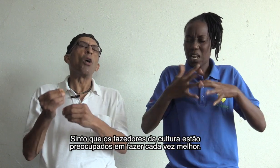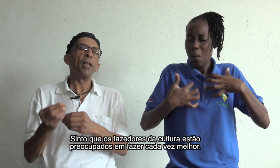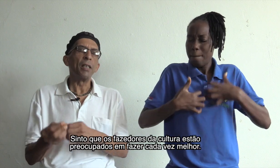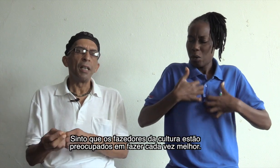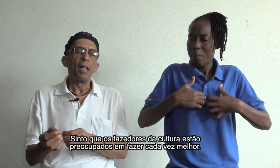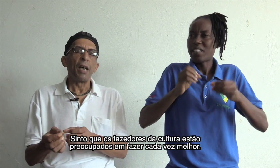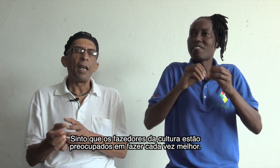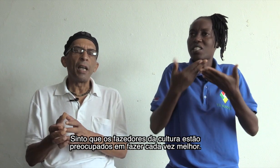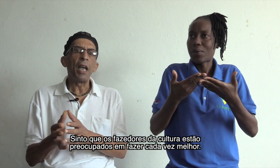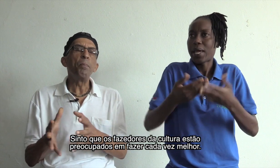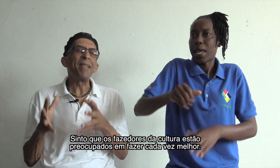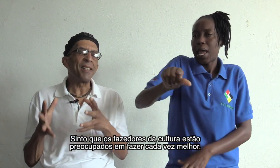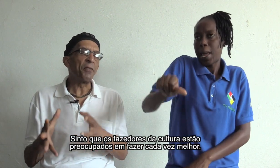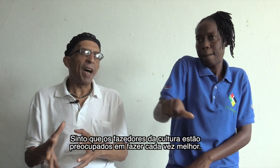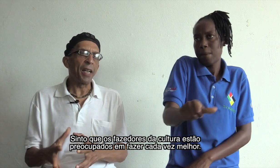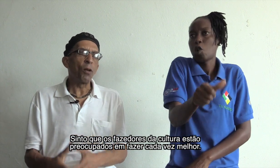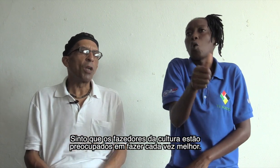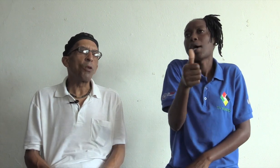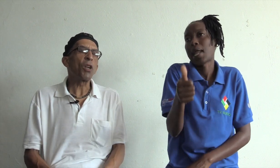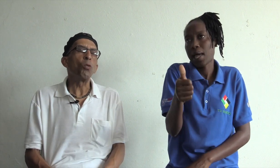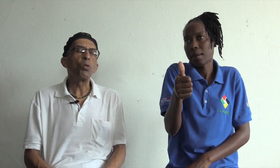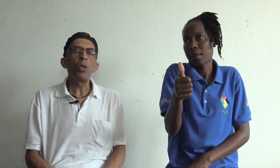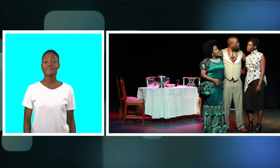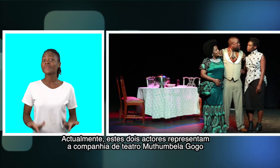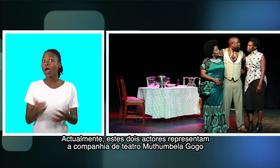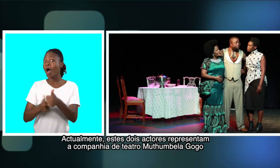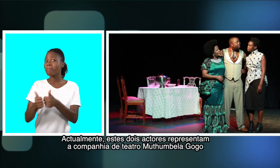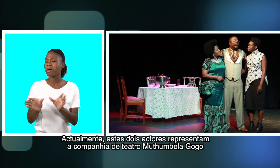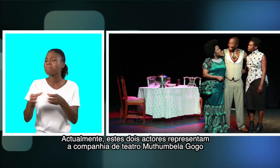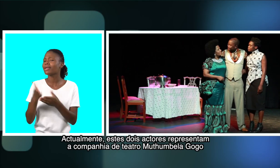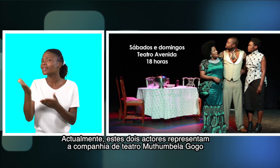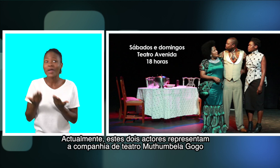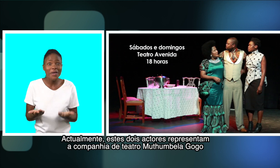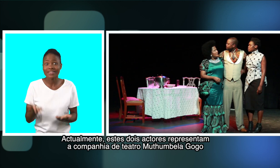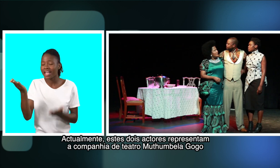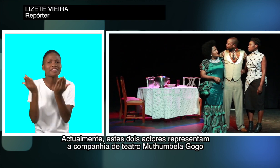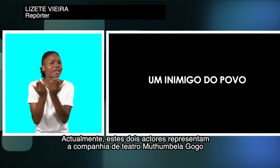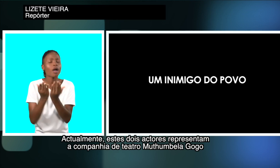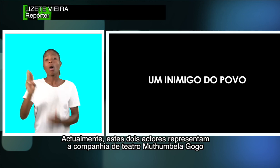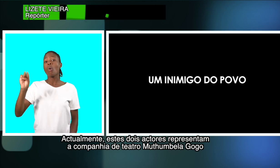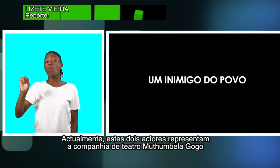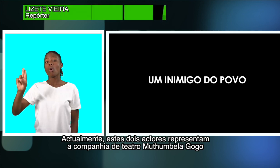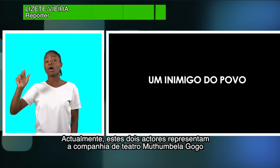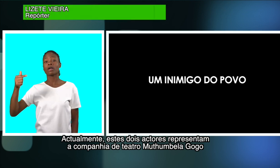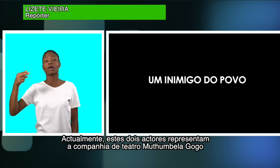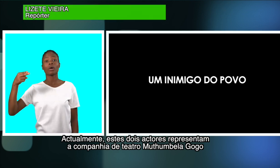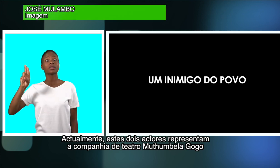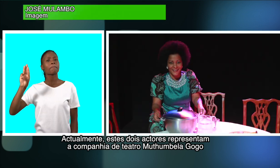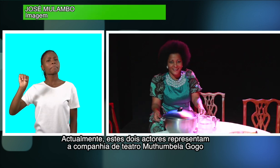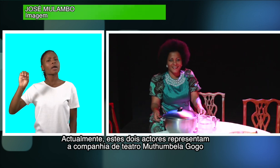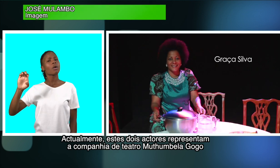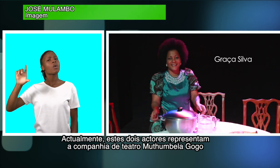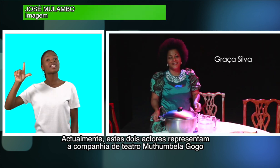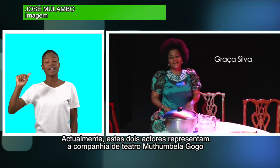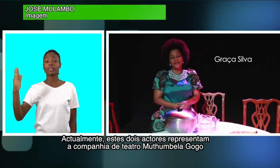vez melhor, em preservar a nossa cultura. Atualmente, estes dois atores representam a